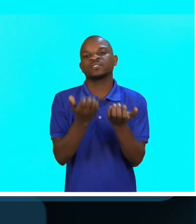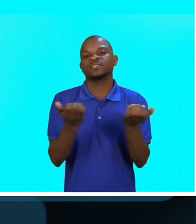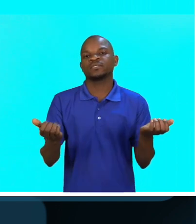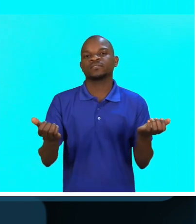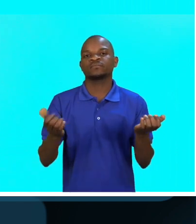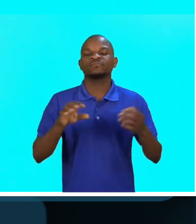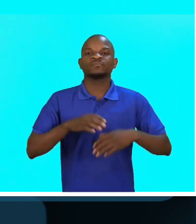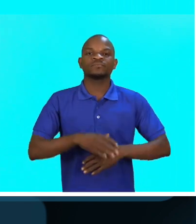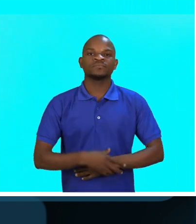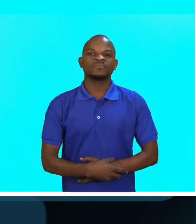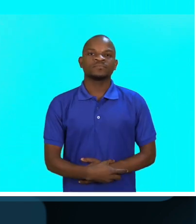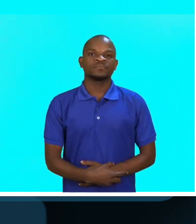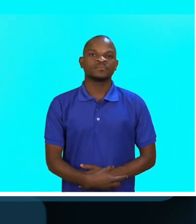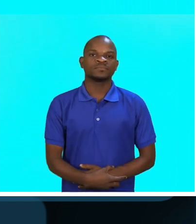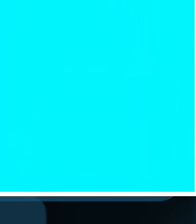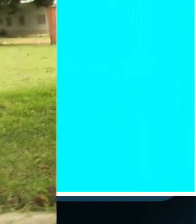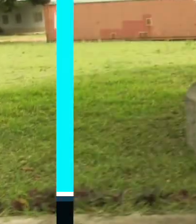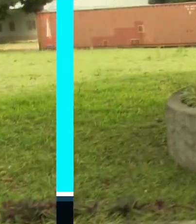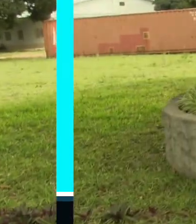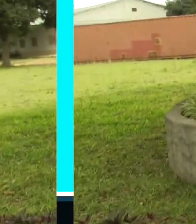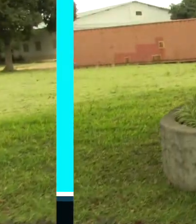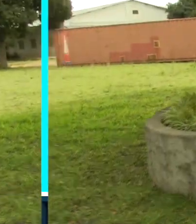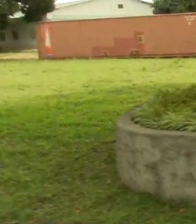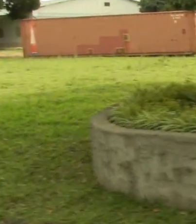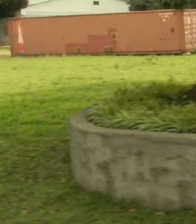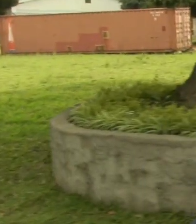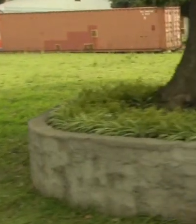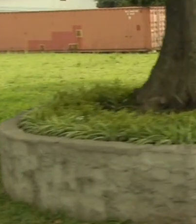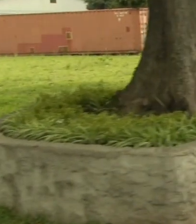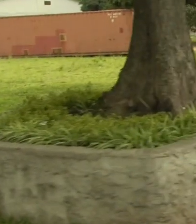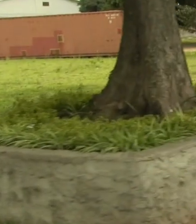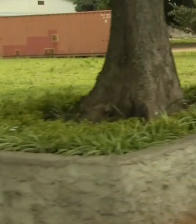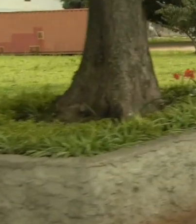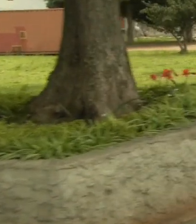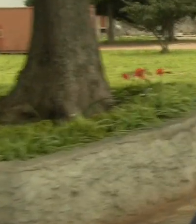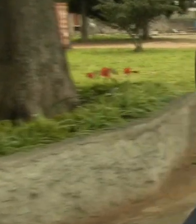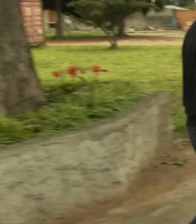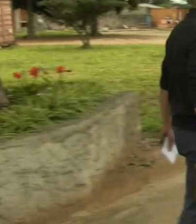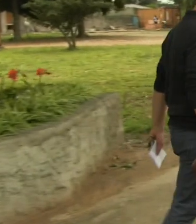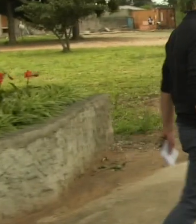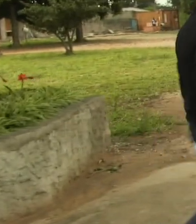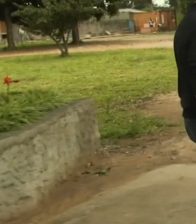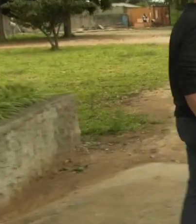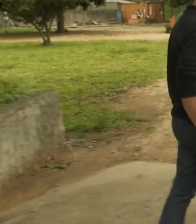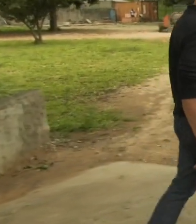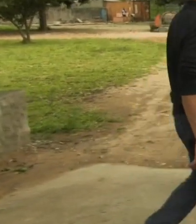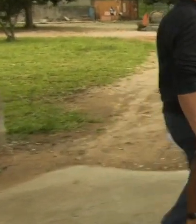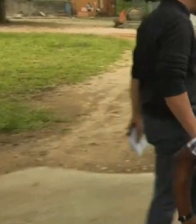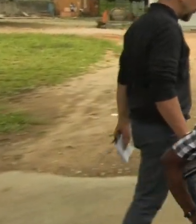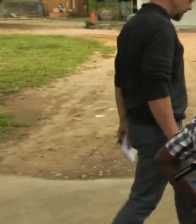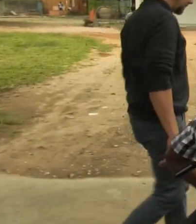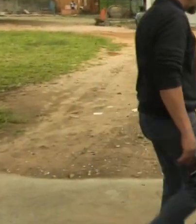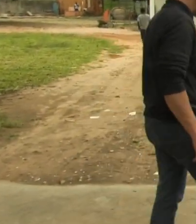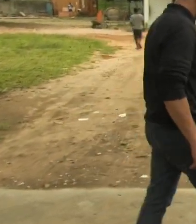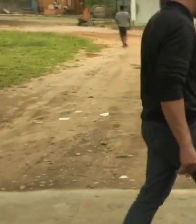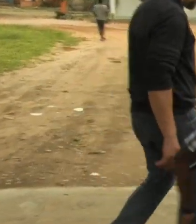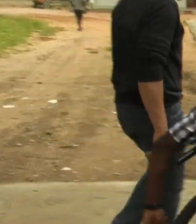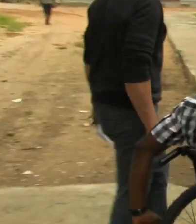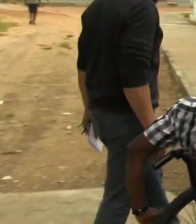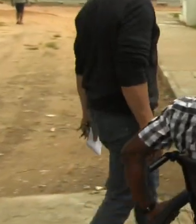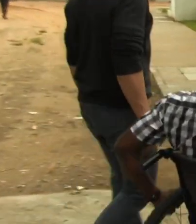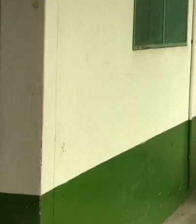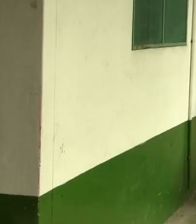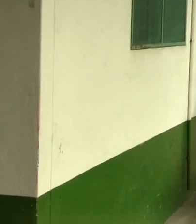de pessoal para assistência às crianças. Eu cheguei numa escola que você tinha para tirar